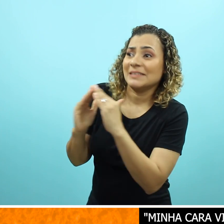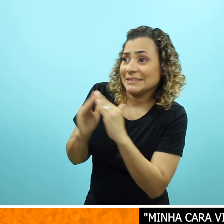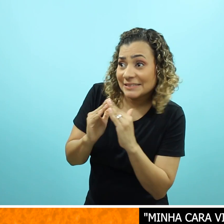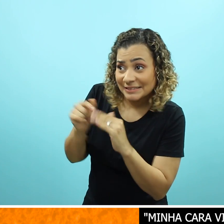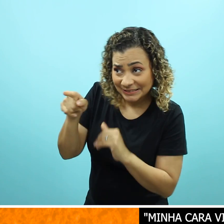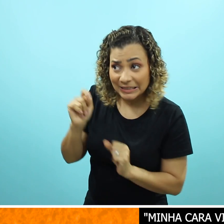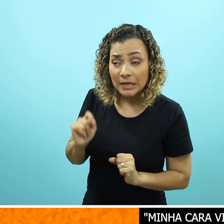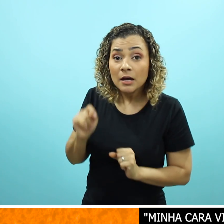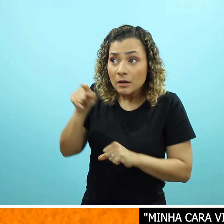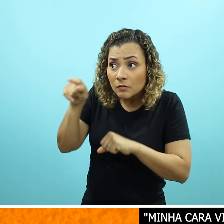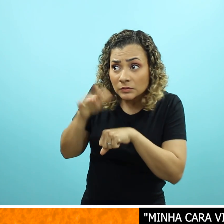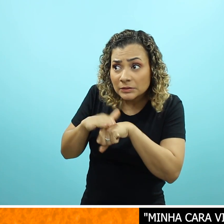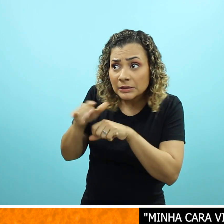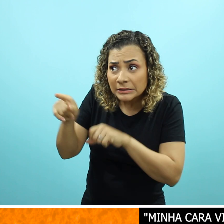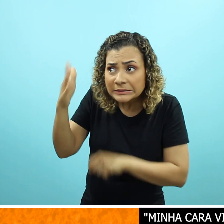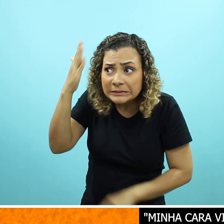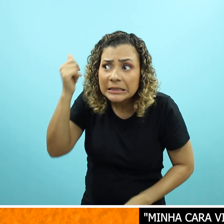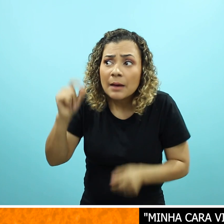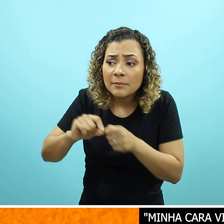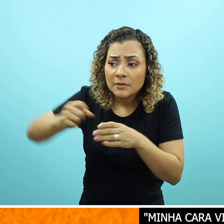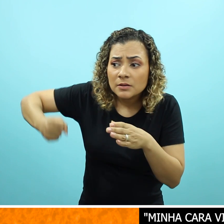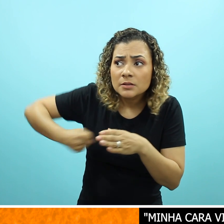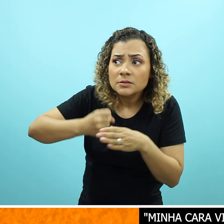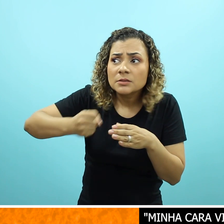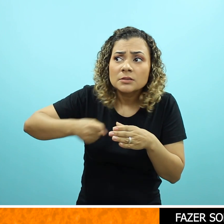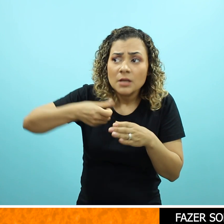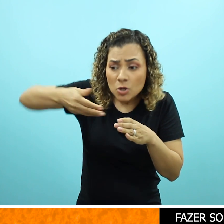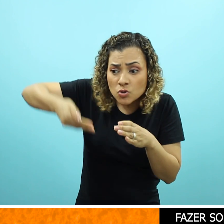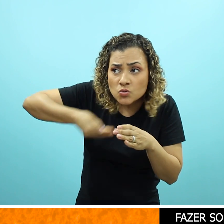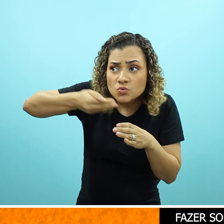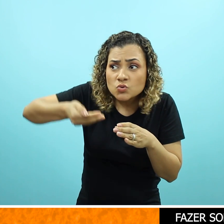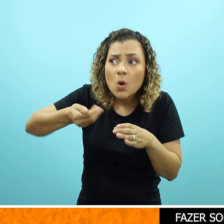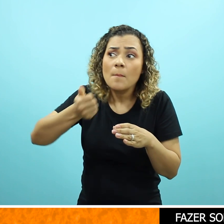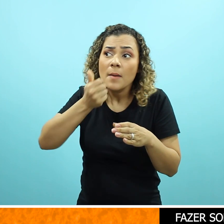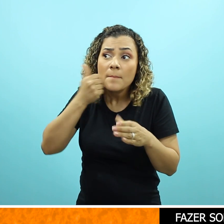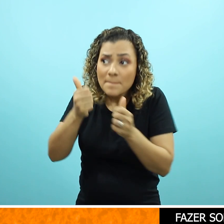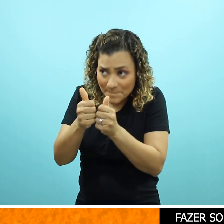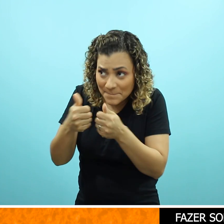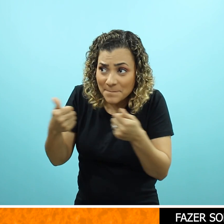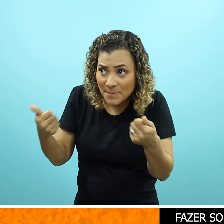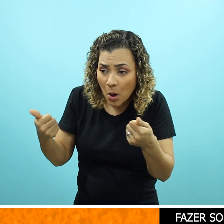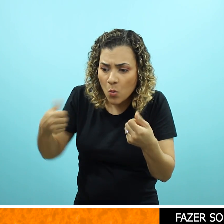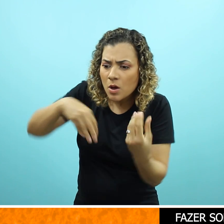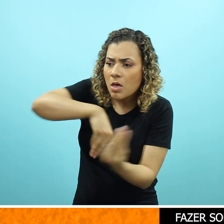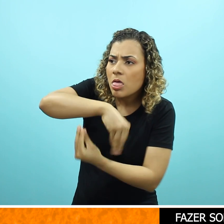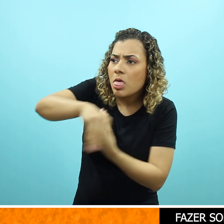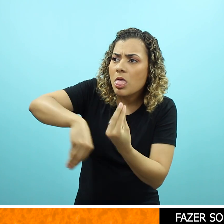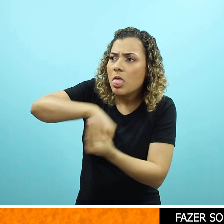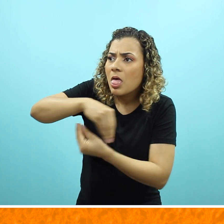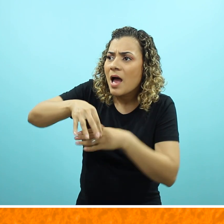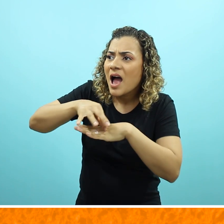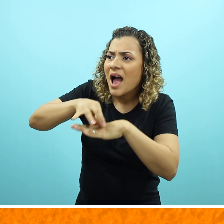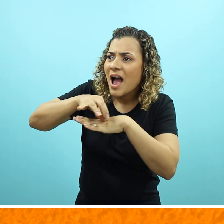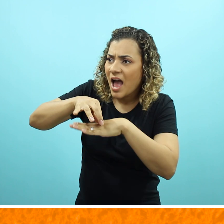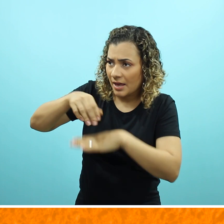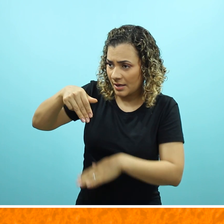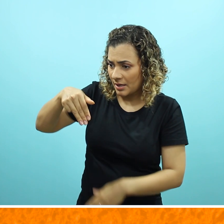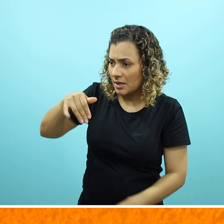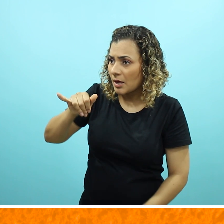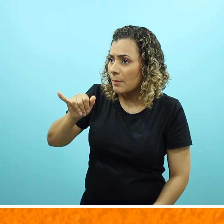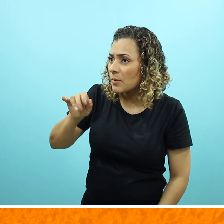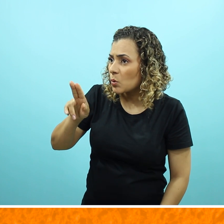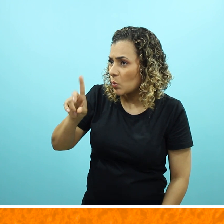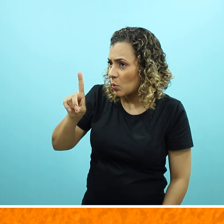Minha cara vizinha, por acaso a senhora sabe fazer sopa de pão com miúdos?